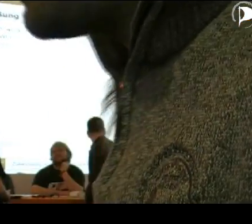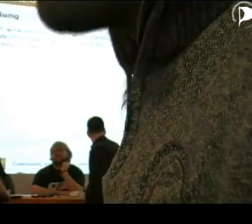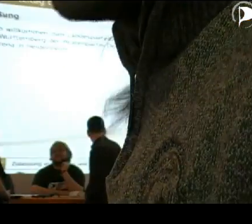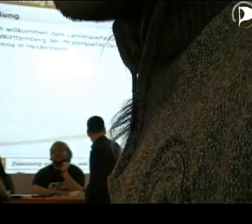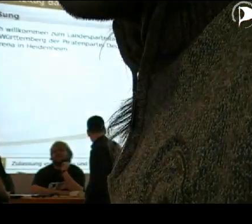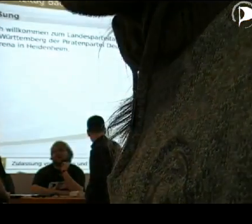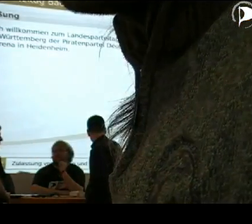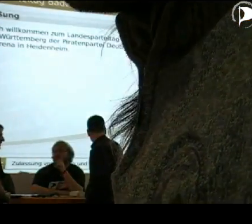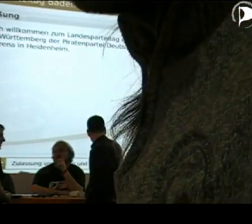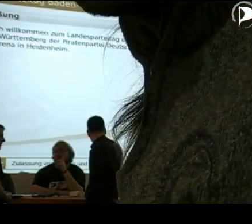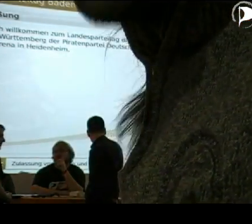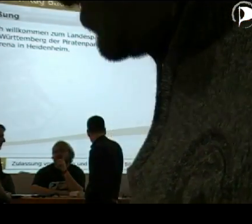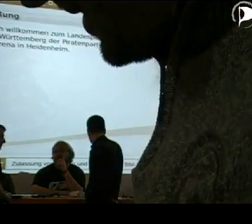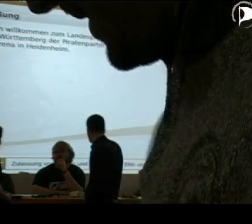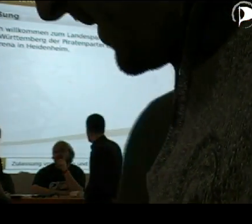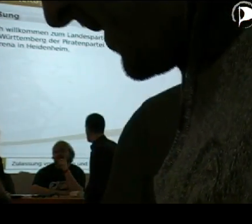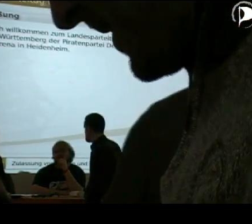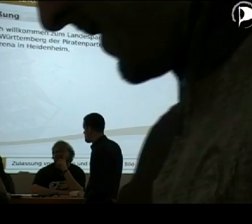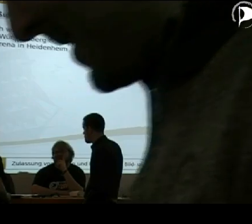musik kaufen